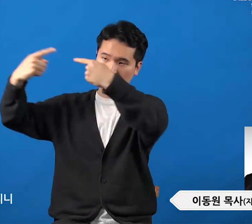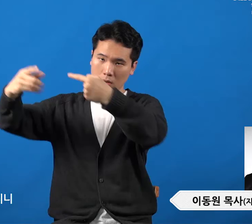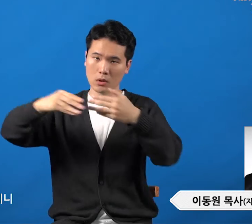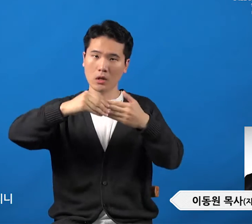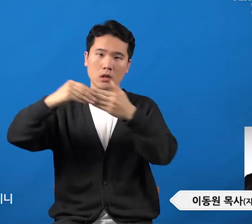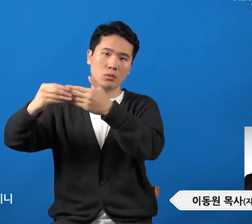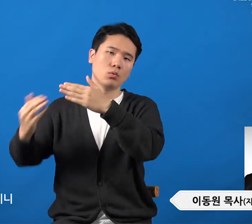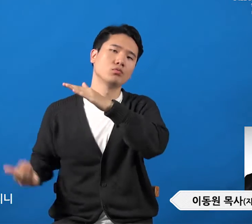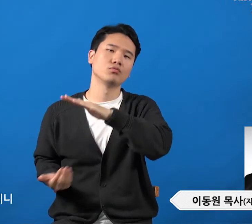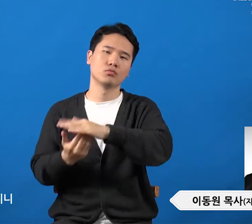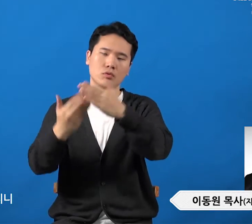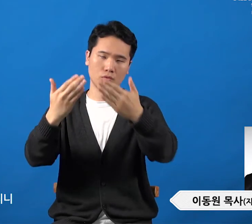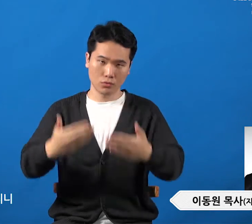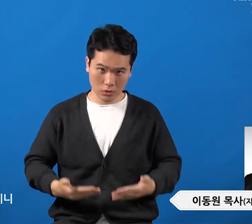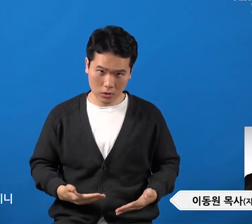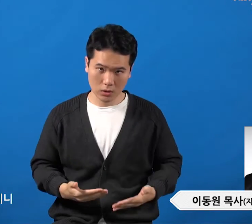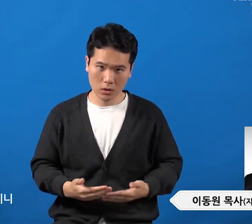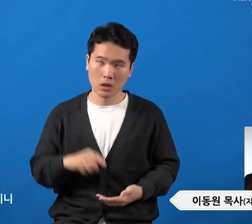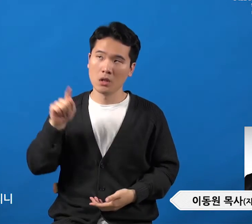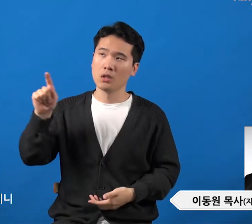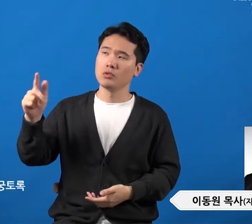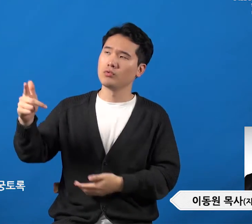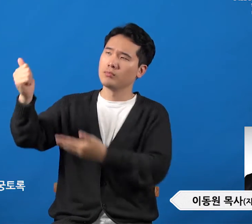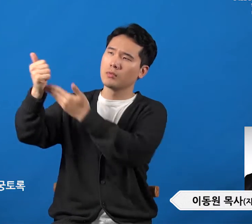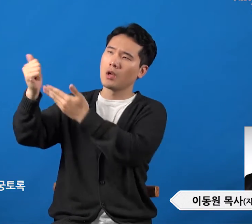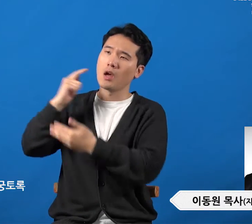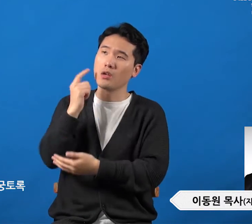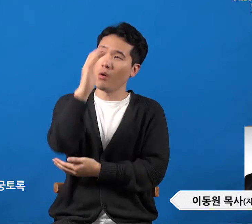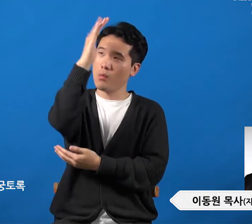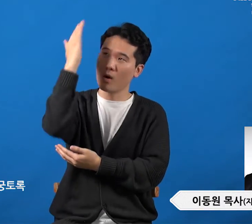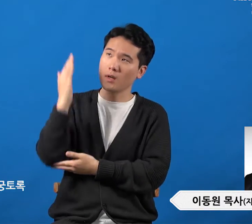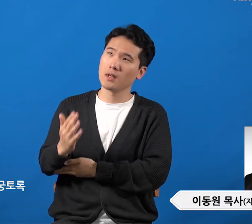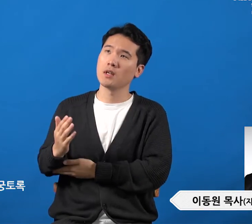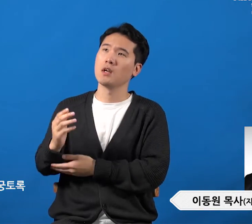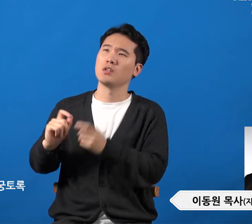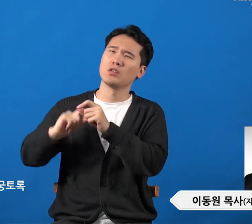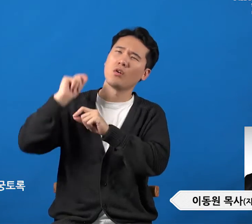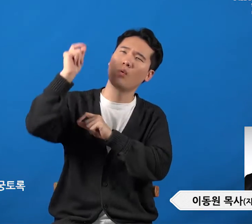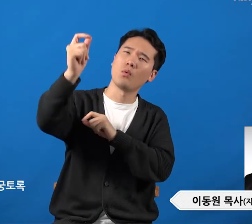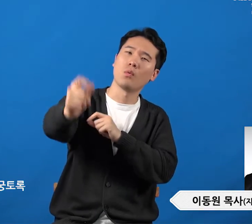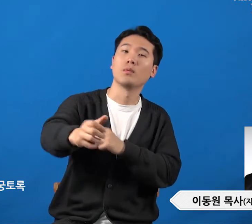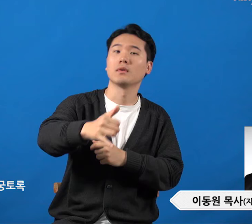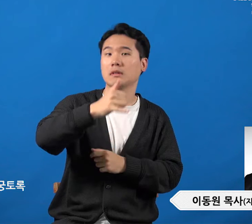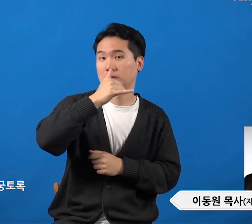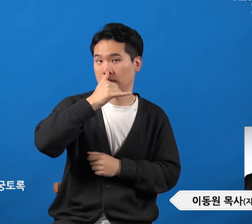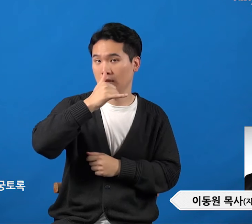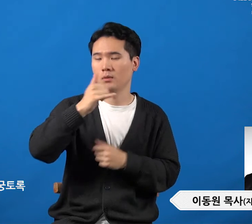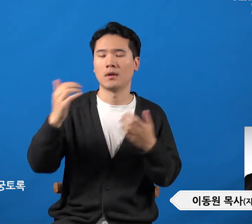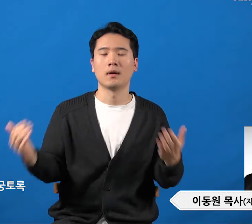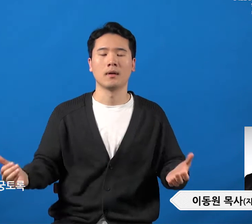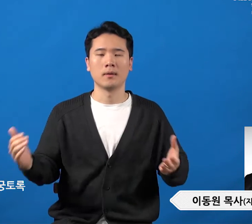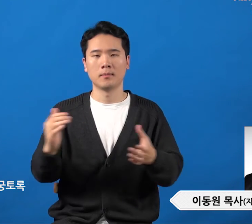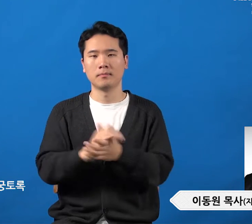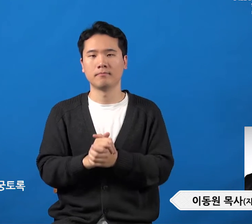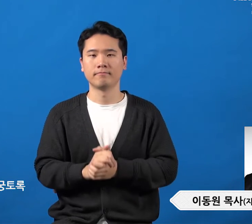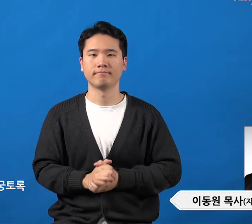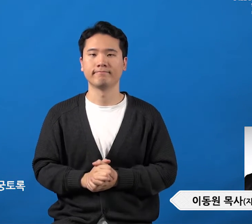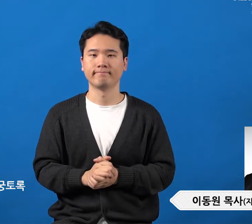들어가시도록 구원하시리니 그에게 영광이 세세무궁토록 있을지어다.